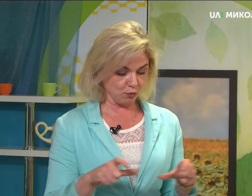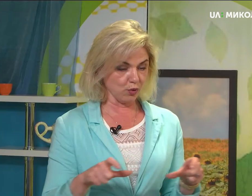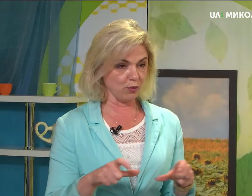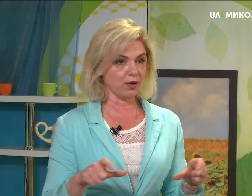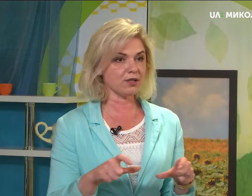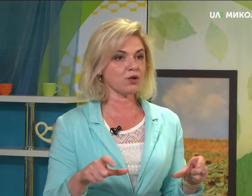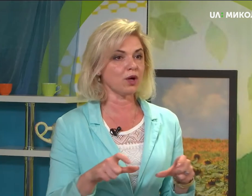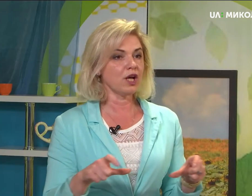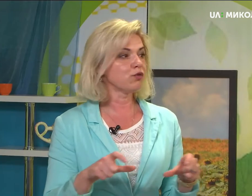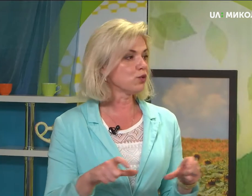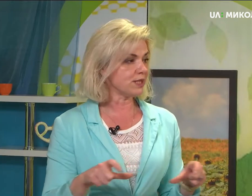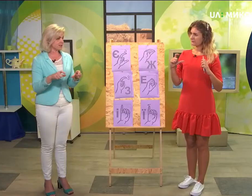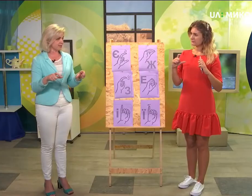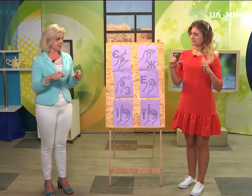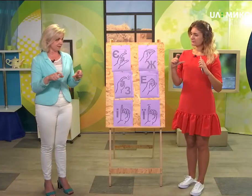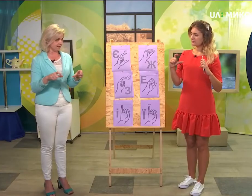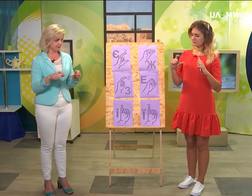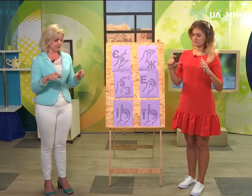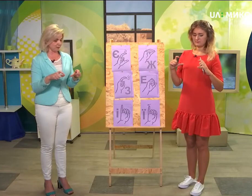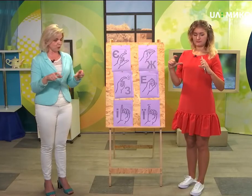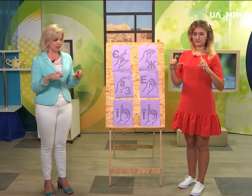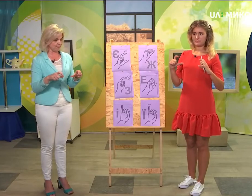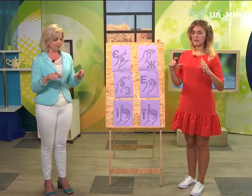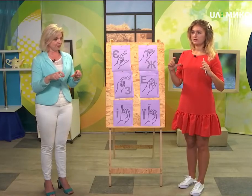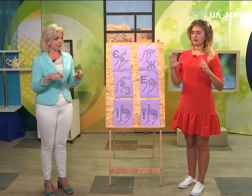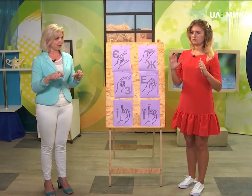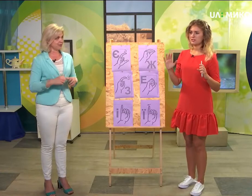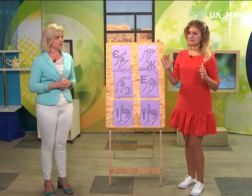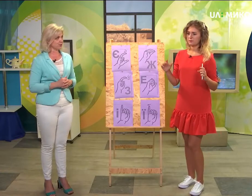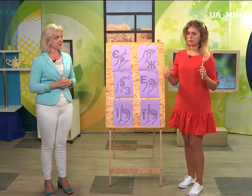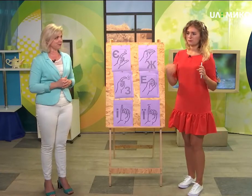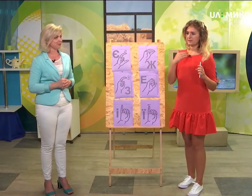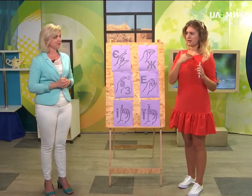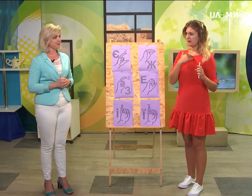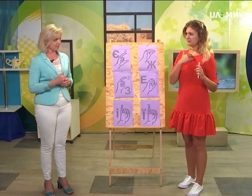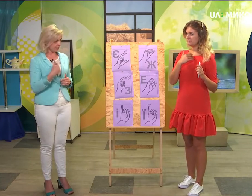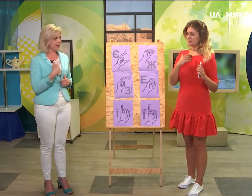собою показуємо в русі ці рухи. Так, а ну пальці зараз спробуємо.